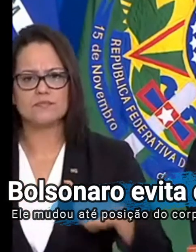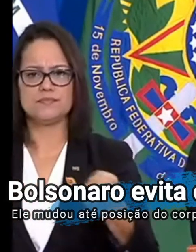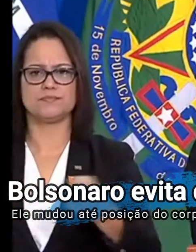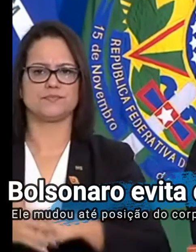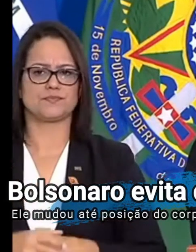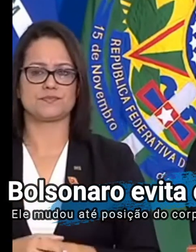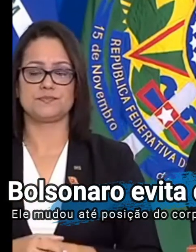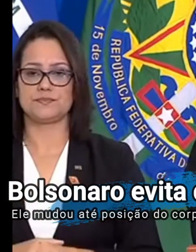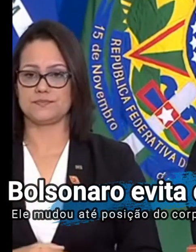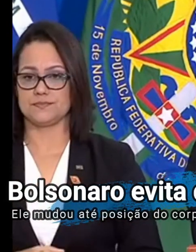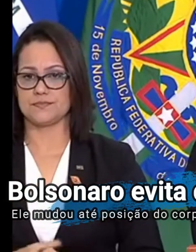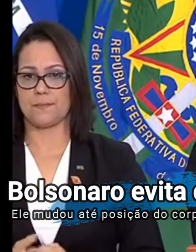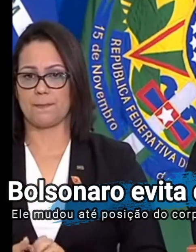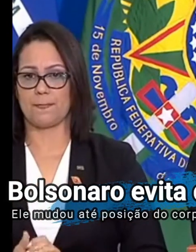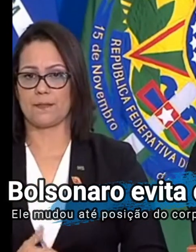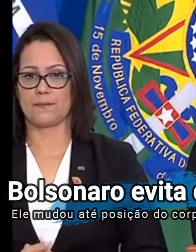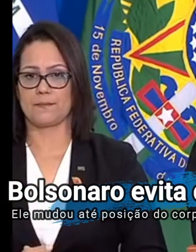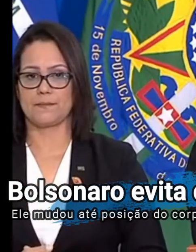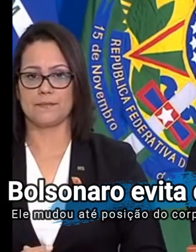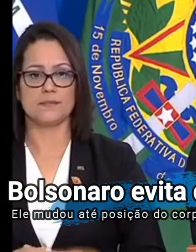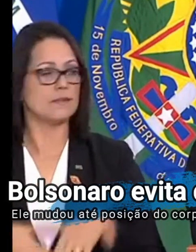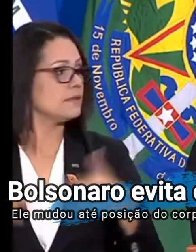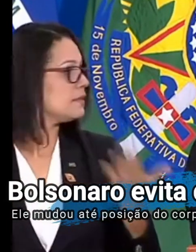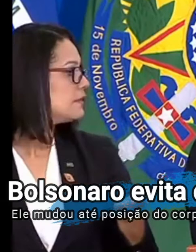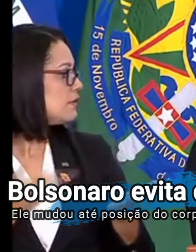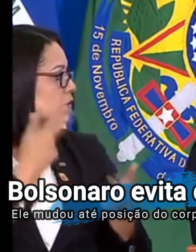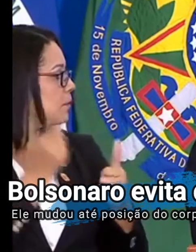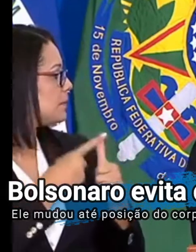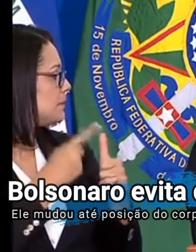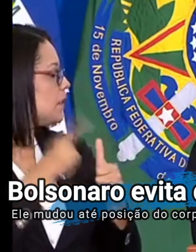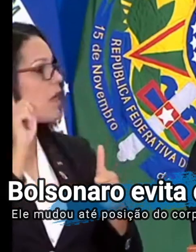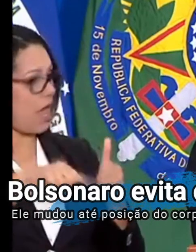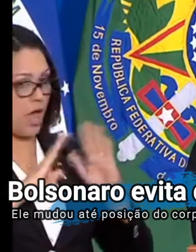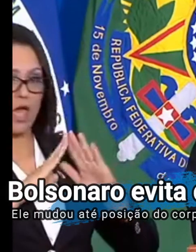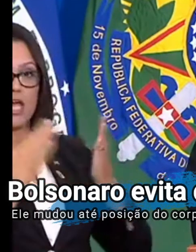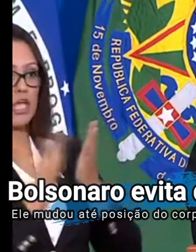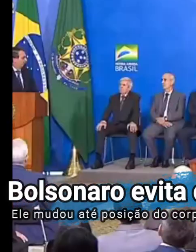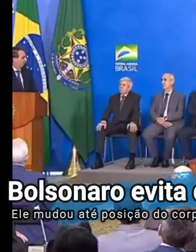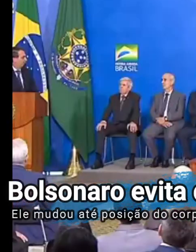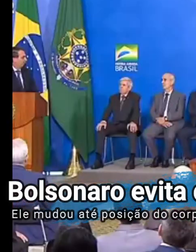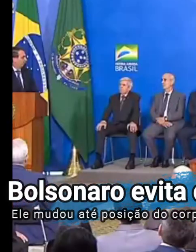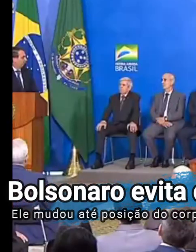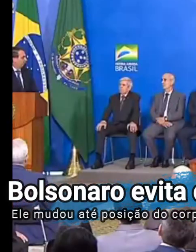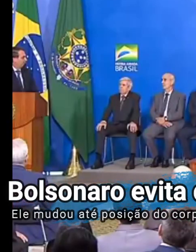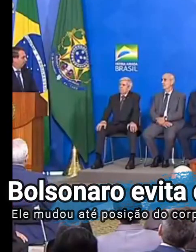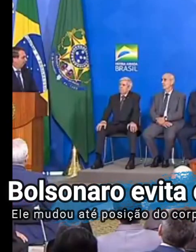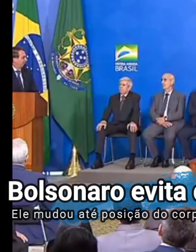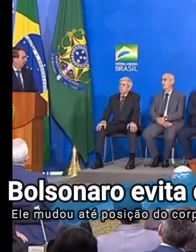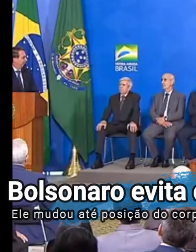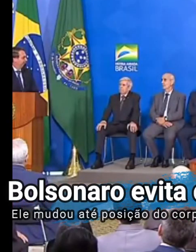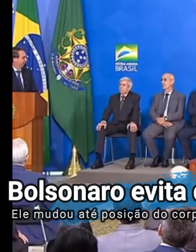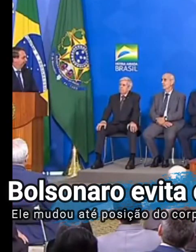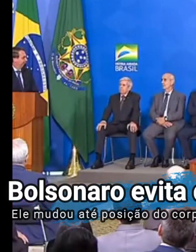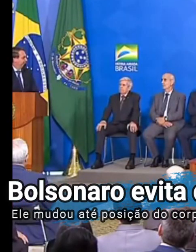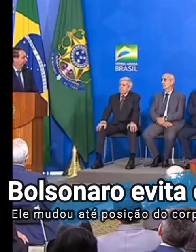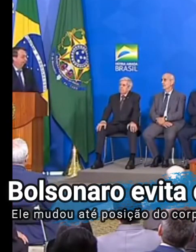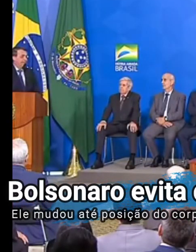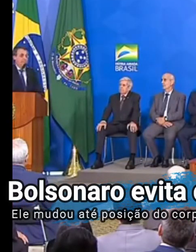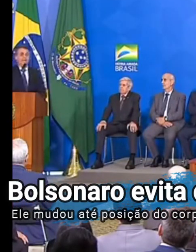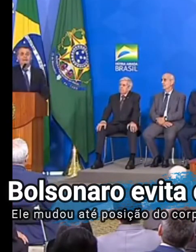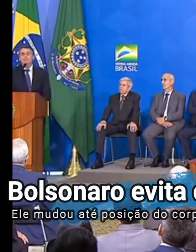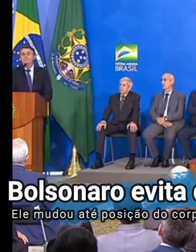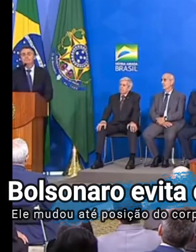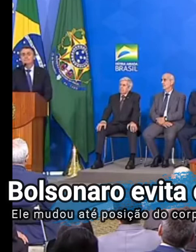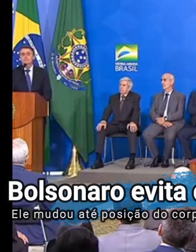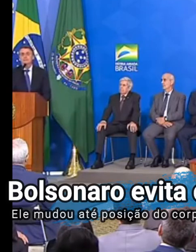é a escola naval isso mesmo a nossa primeira adversária do brasil é